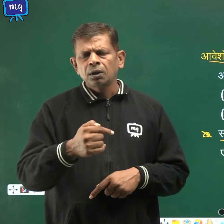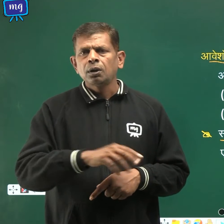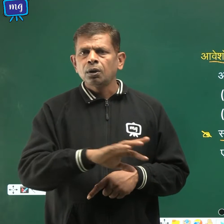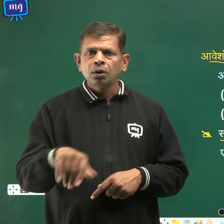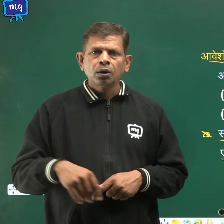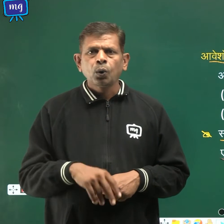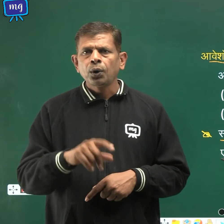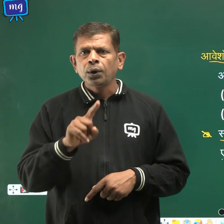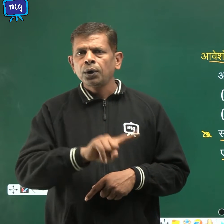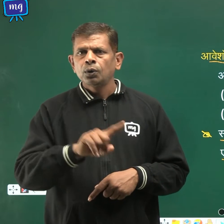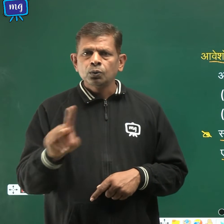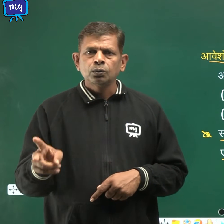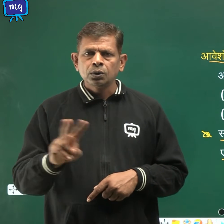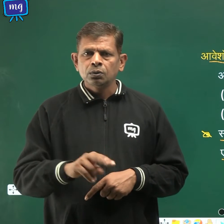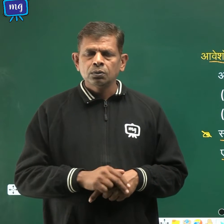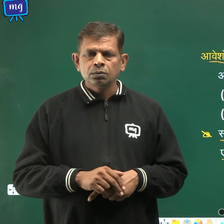एक दूसरे को